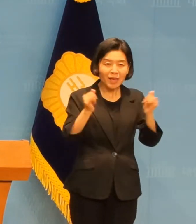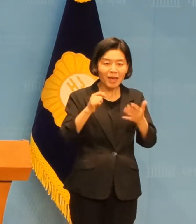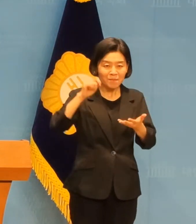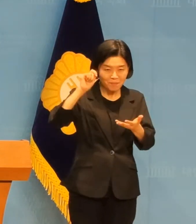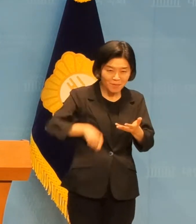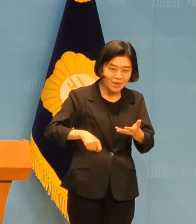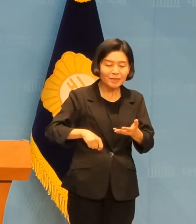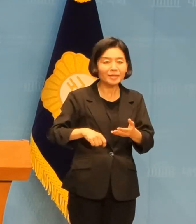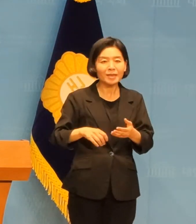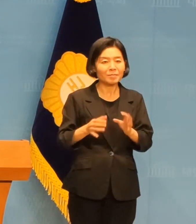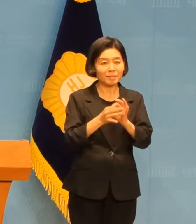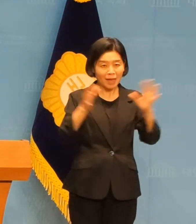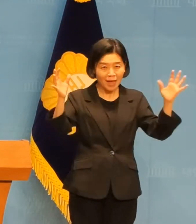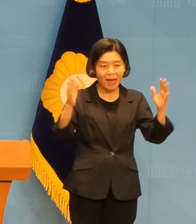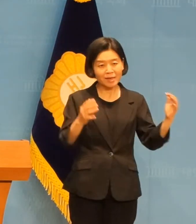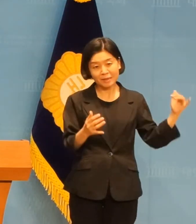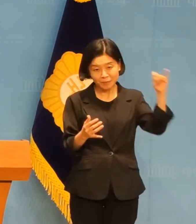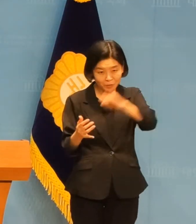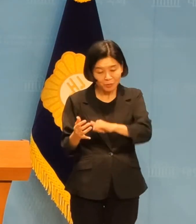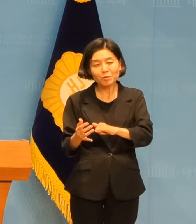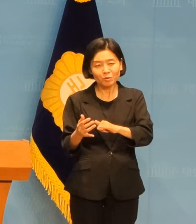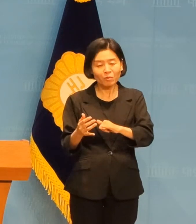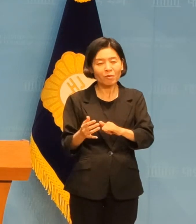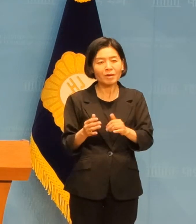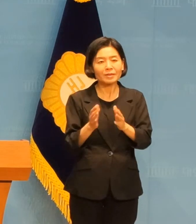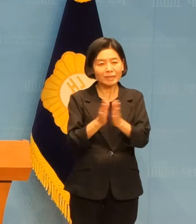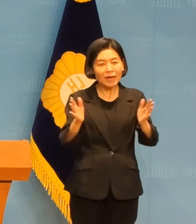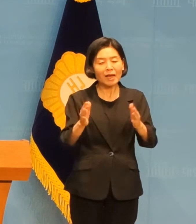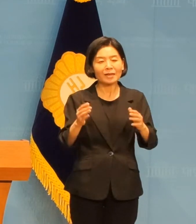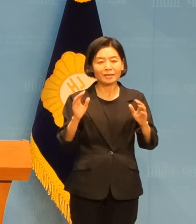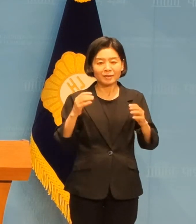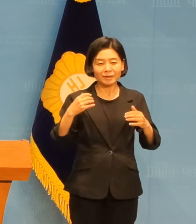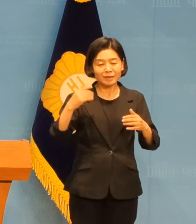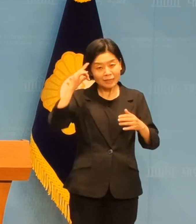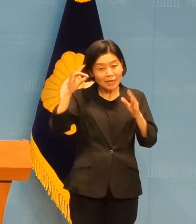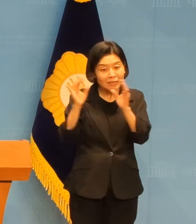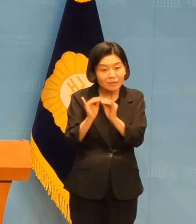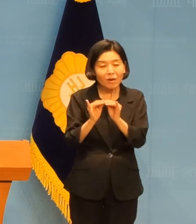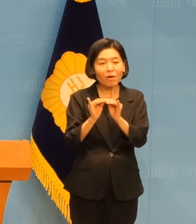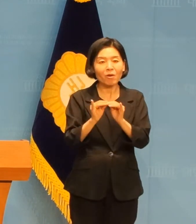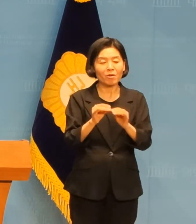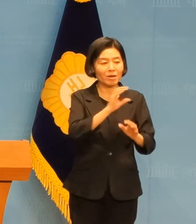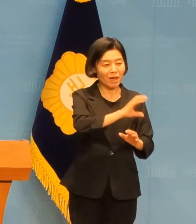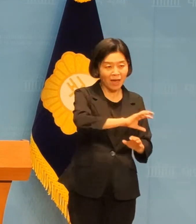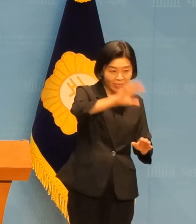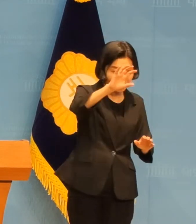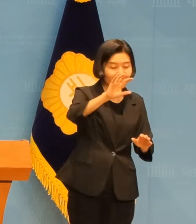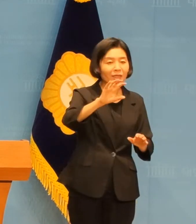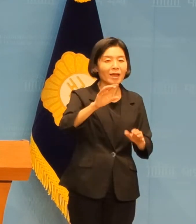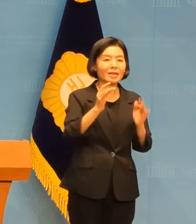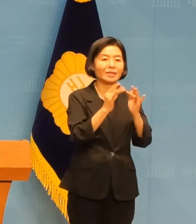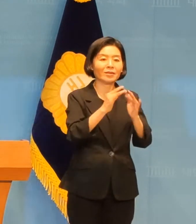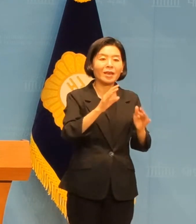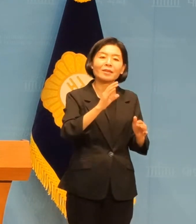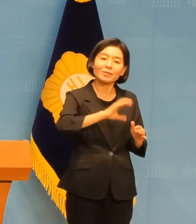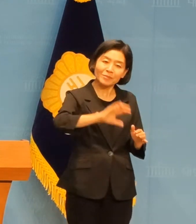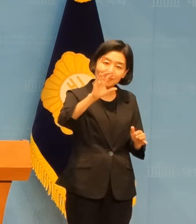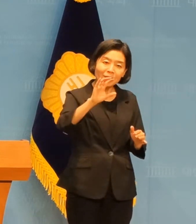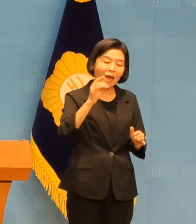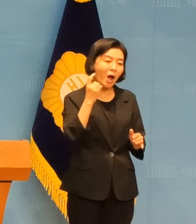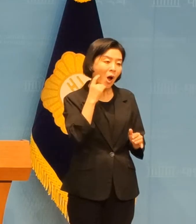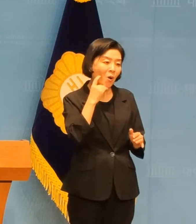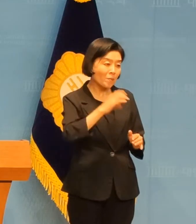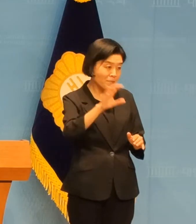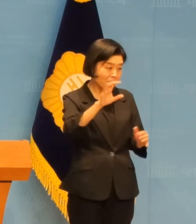시작했고 내가 찬성한다는 허위 주장을 했다고 게시했는데 이야말로 명백한 허위 주장이며